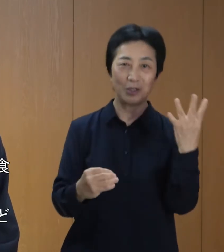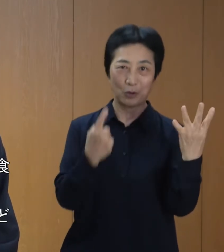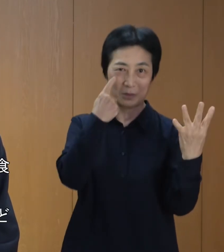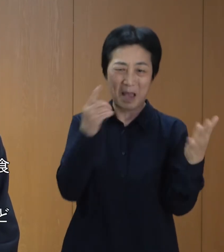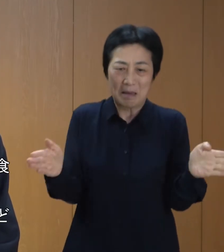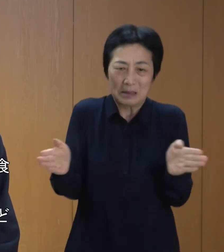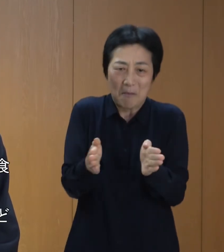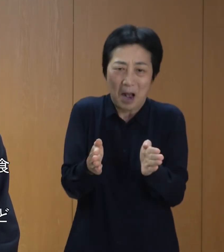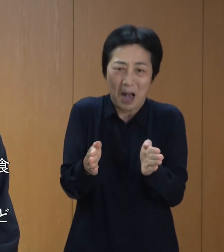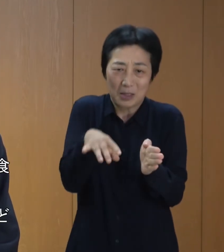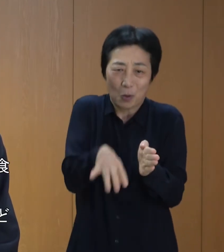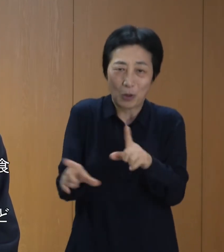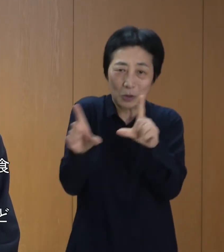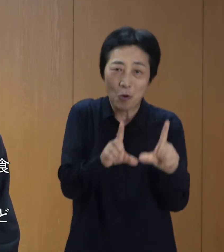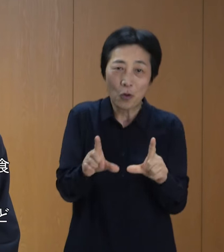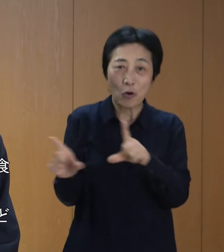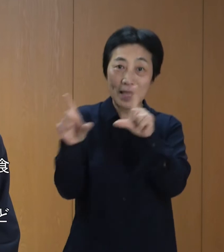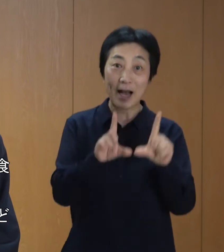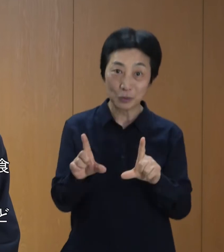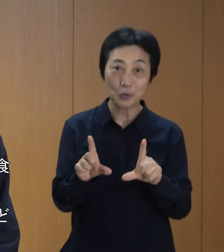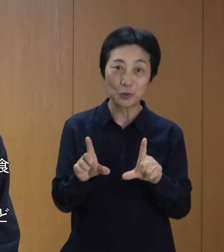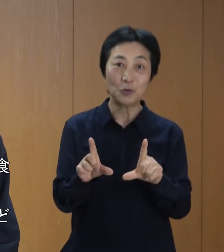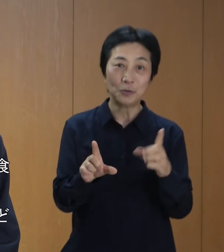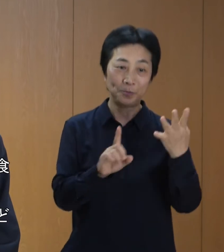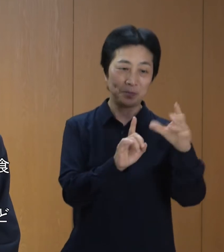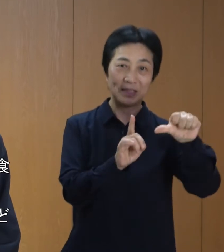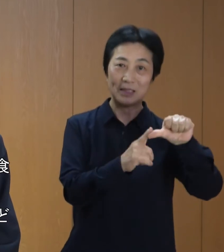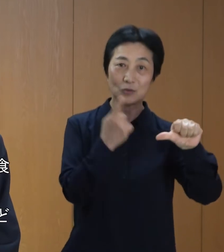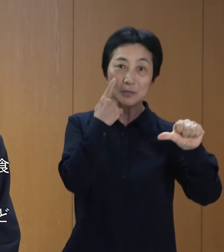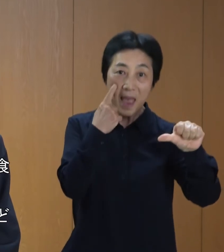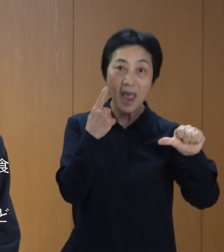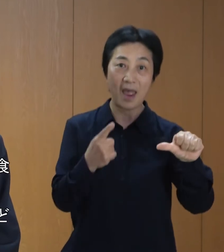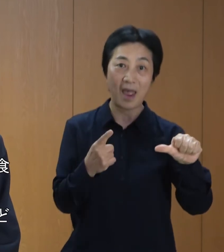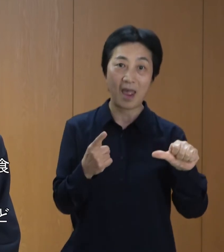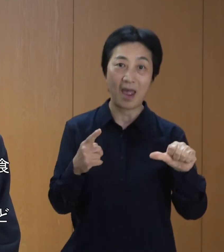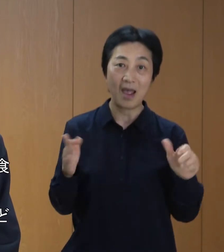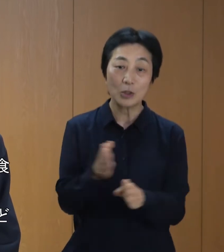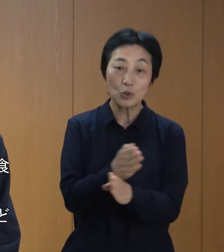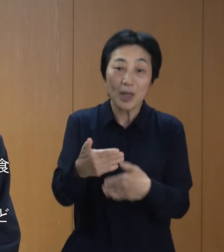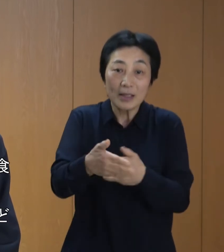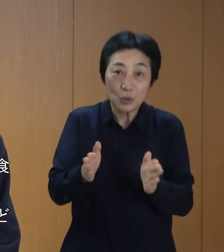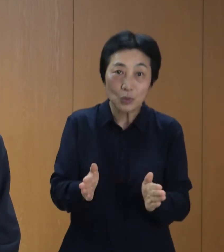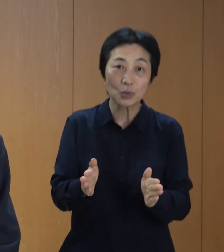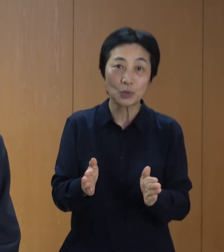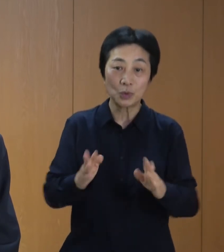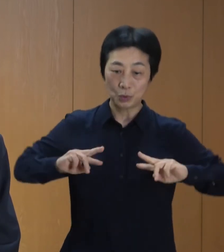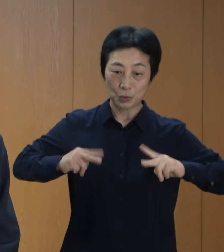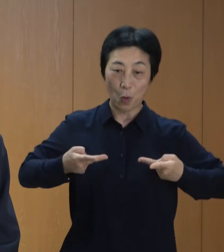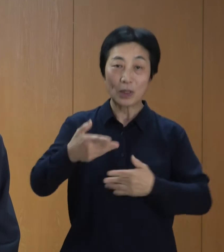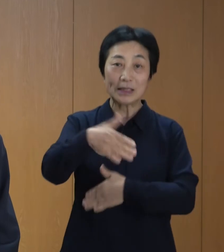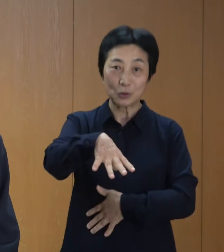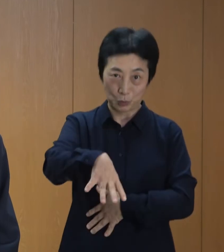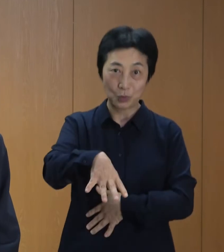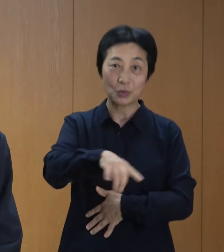活、5つは休憩室、喫煙所、更衣室など仕事の場からの居場所